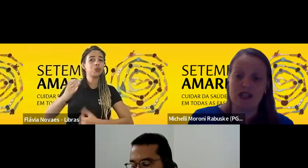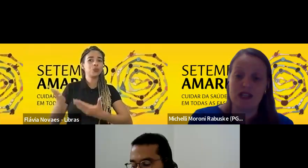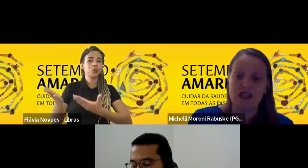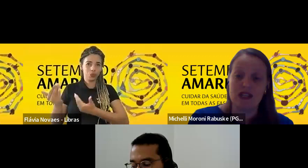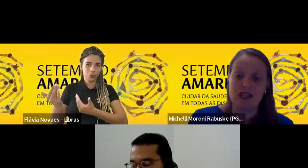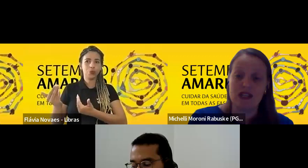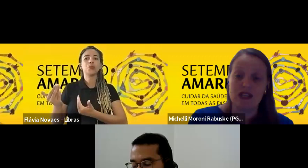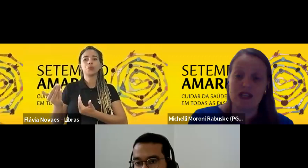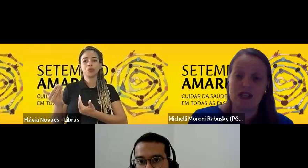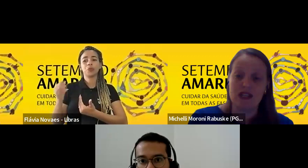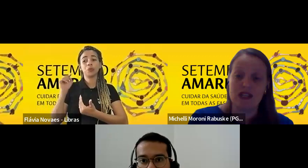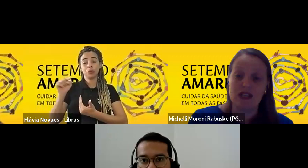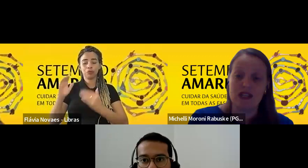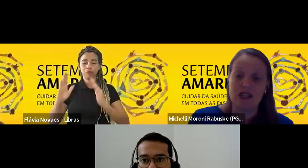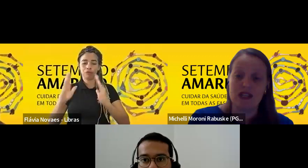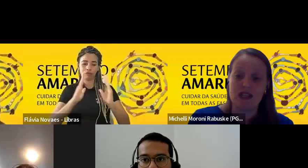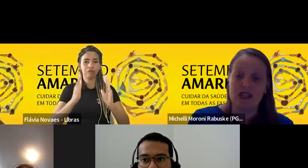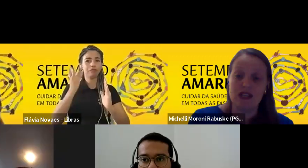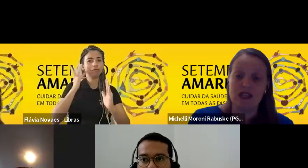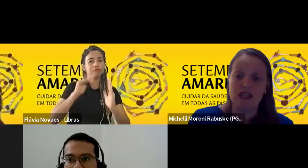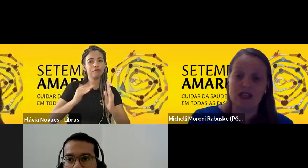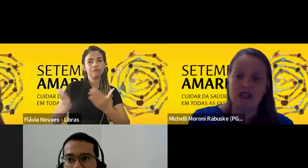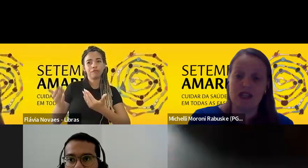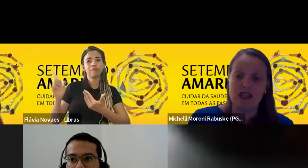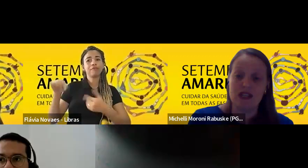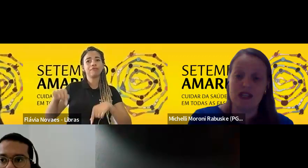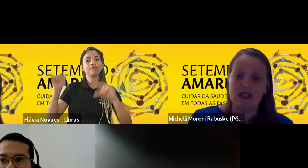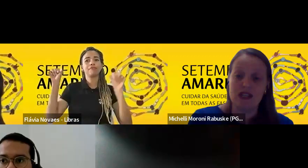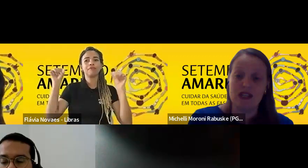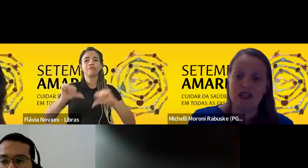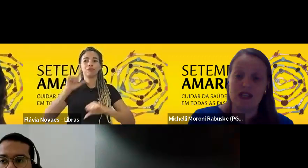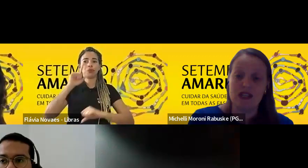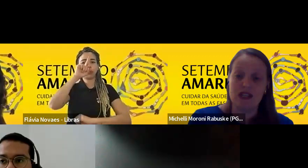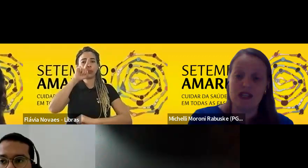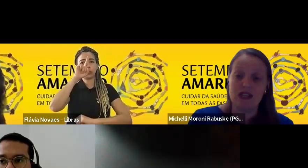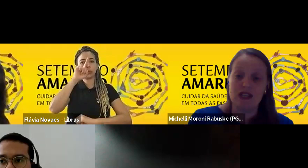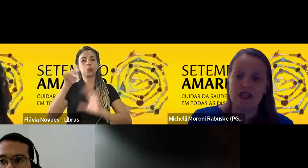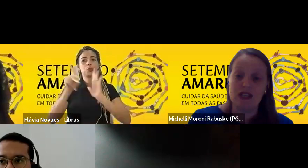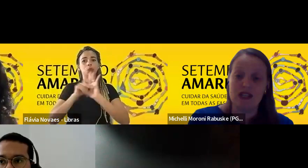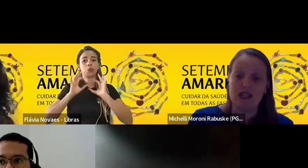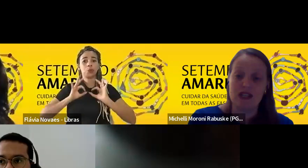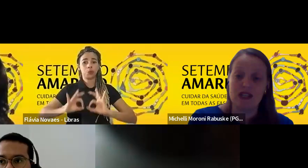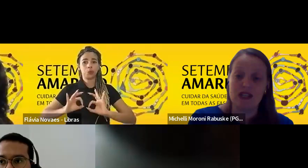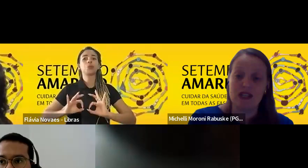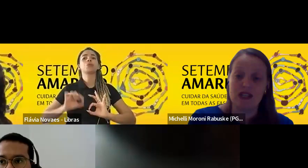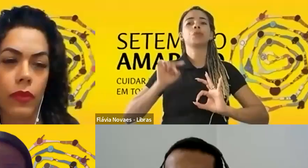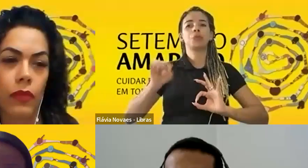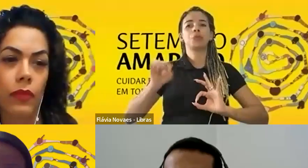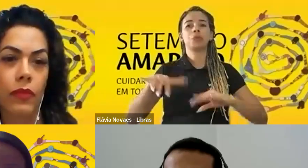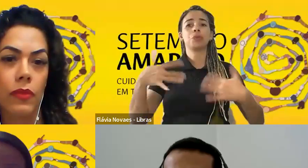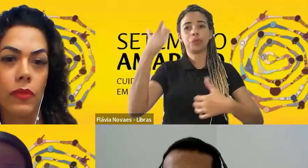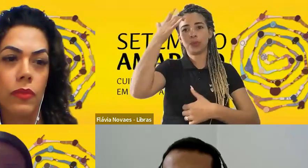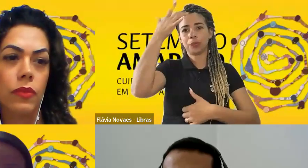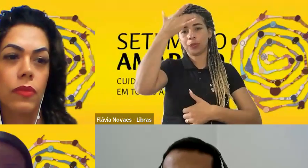juventude também são fases de maior risco de comportamentos autolesivos e suicídio. Portanto, a saúde mental nessa fase da vida é